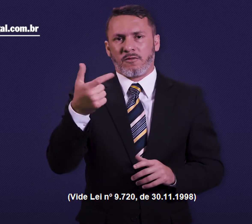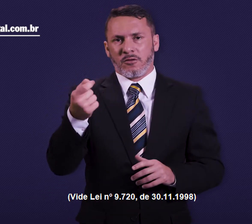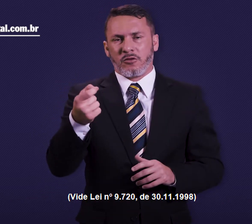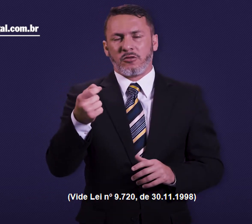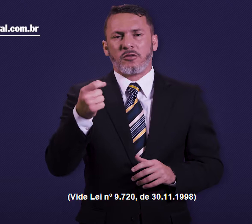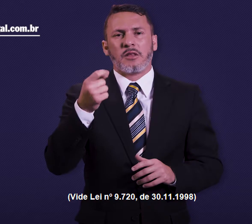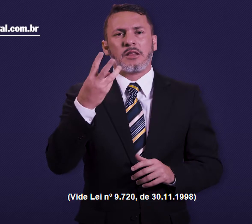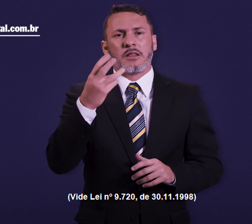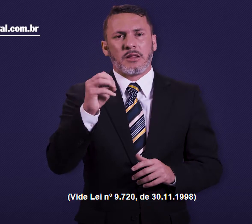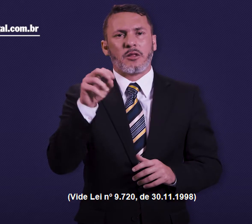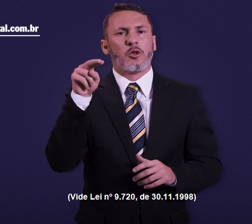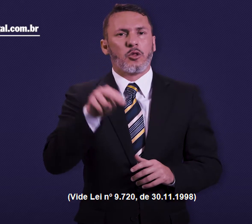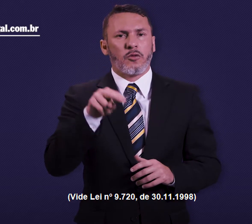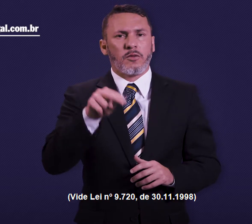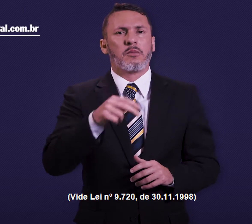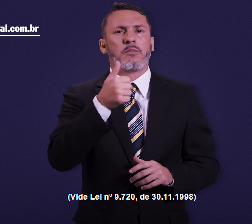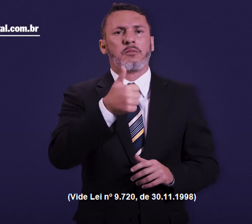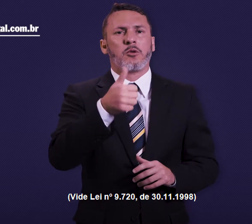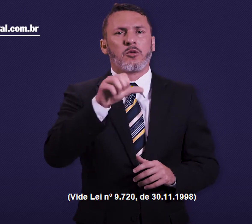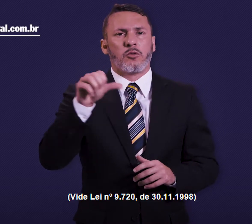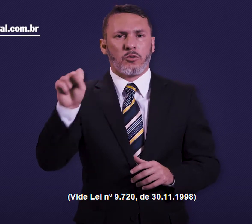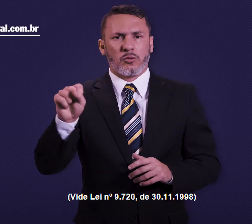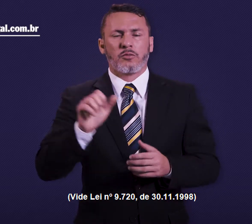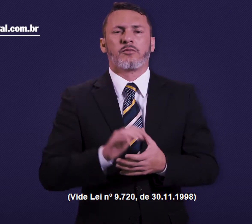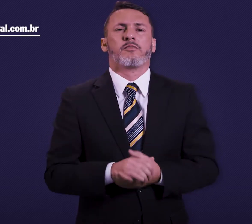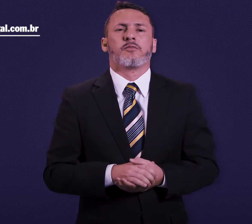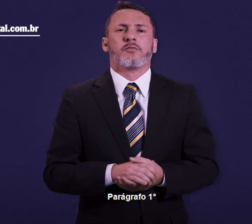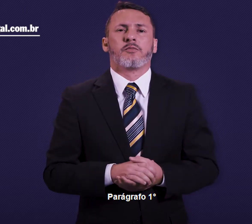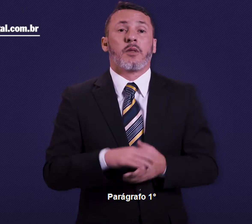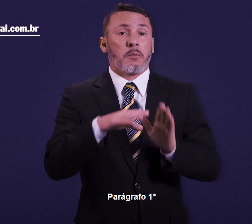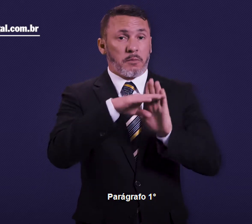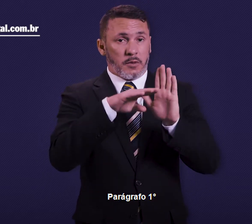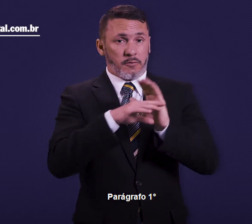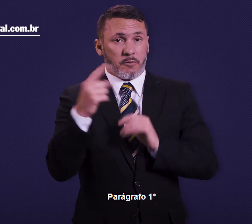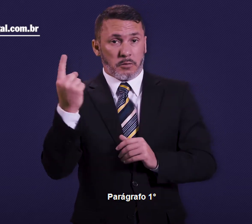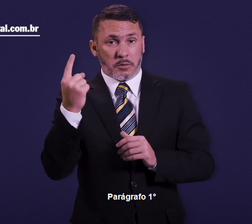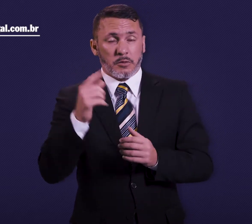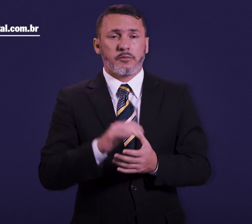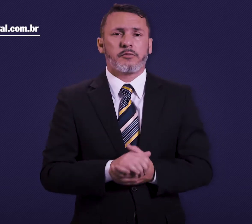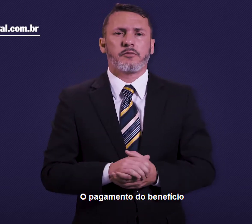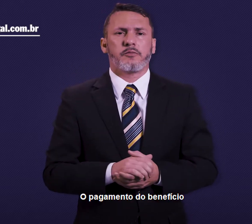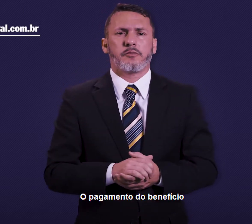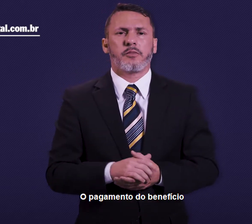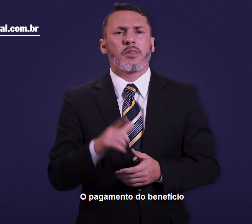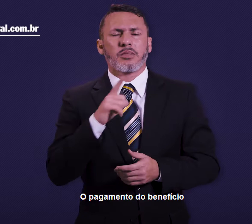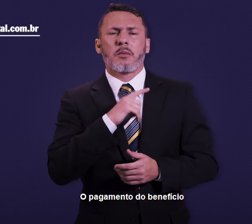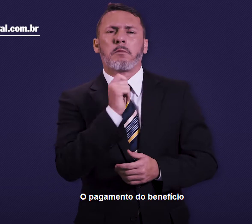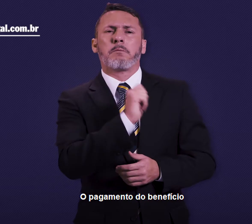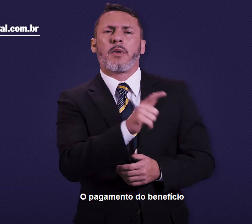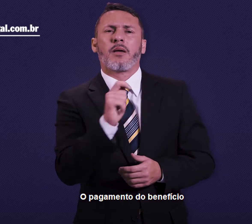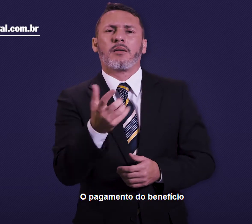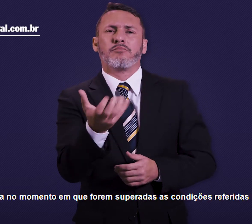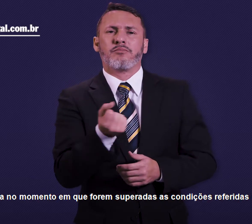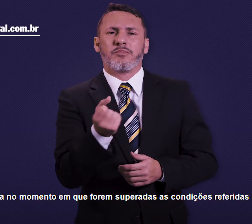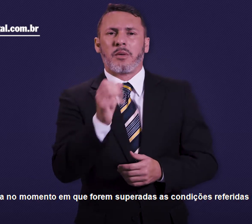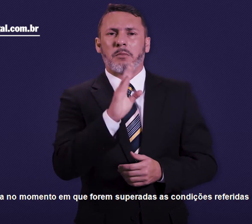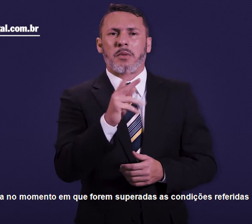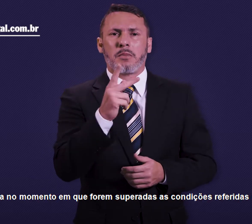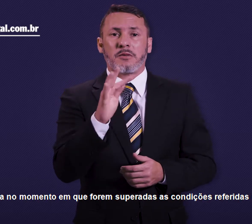de 30 de novembro de 1998. Parágrafo 1º. O pagamento do benefício cessa no momento em